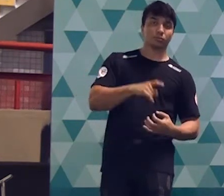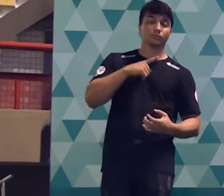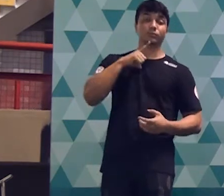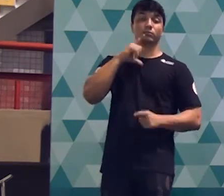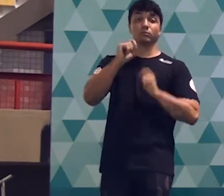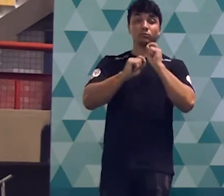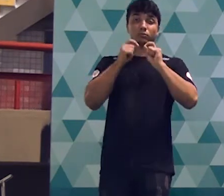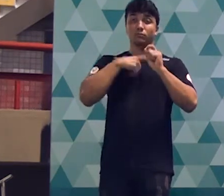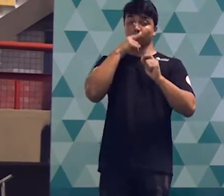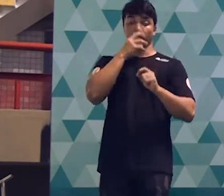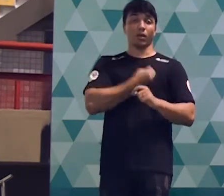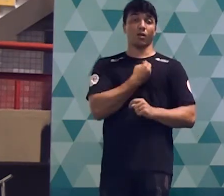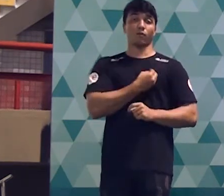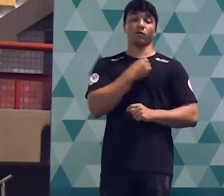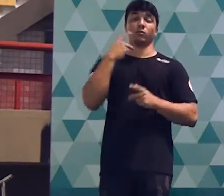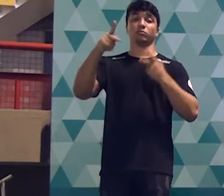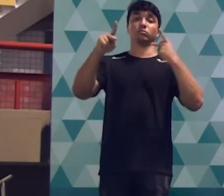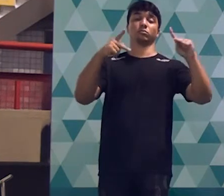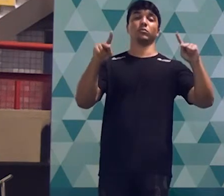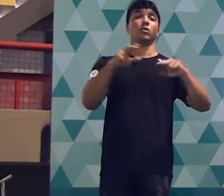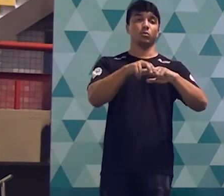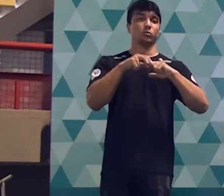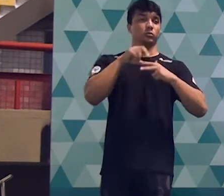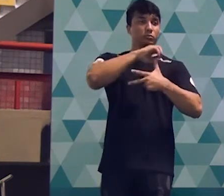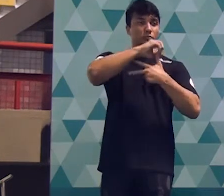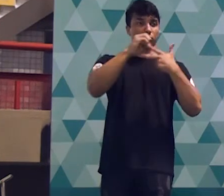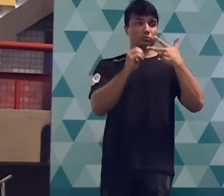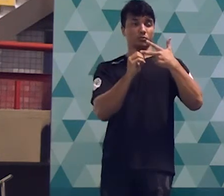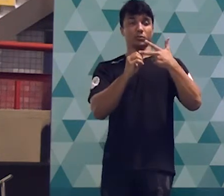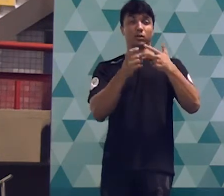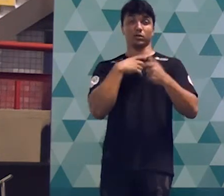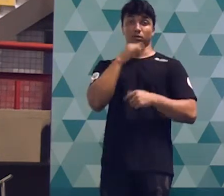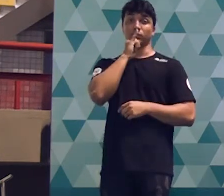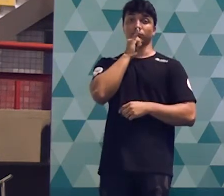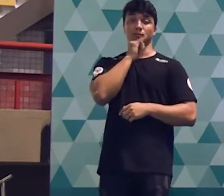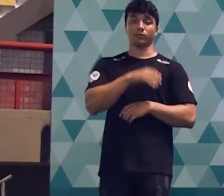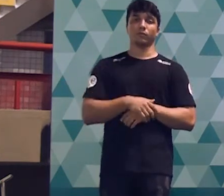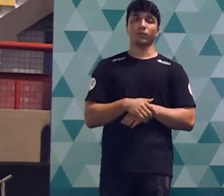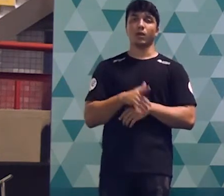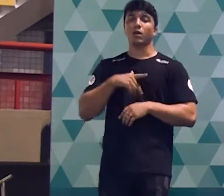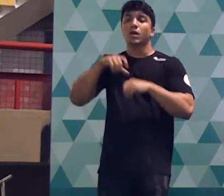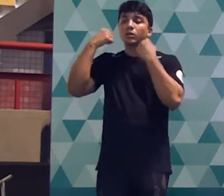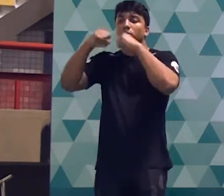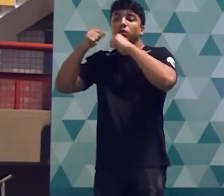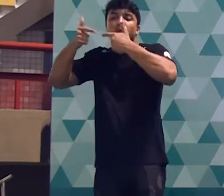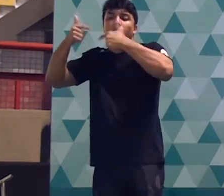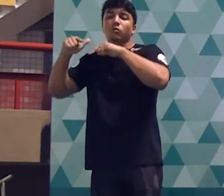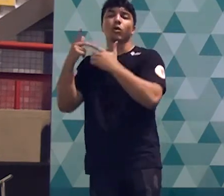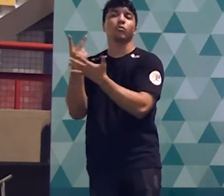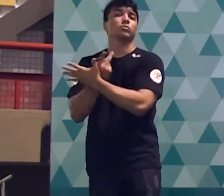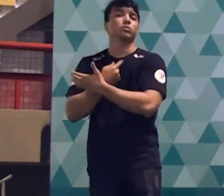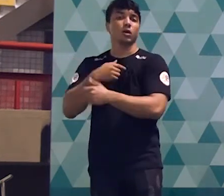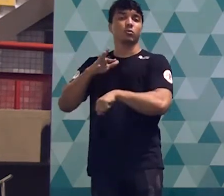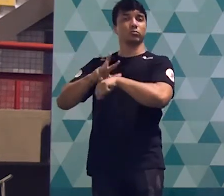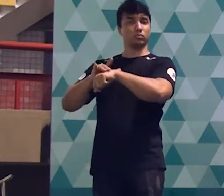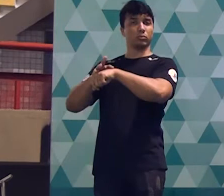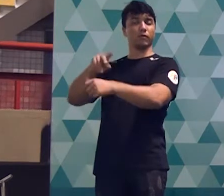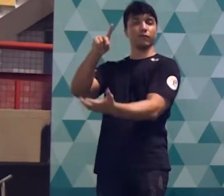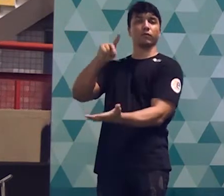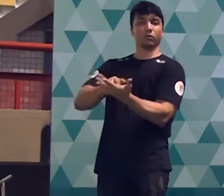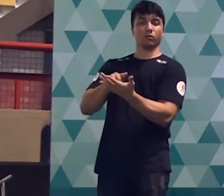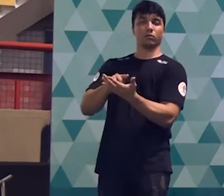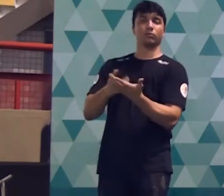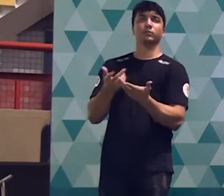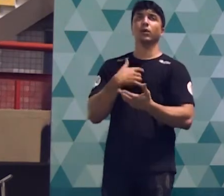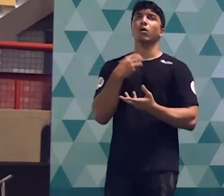é uma aula para a vida da gente, por isso que o Enem cobra. Se você não fizer exercício, você vai adoecer. Aí como é